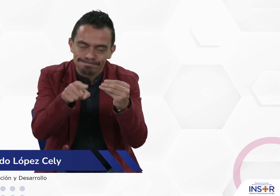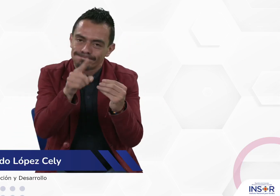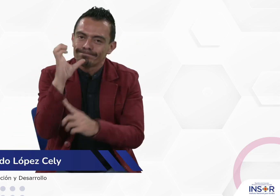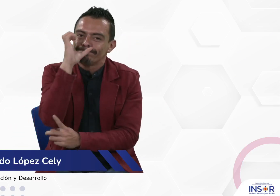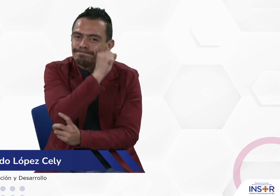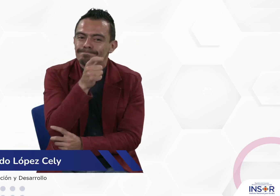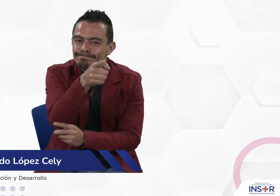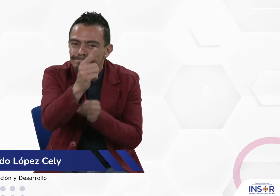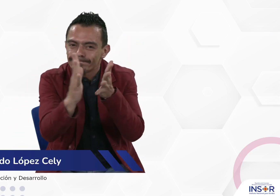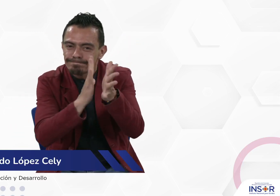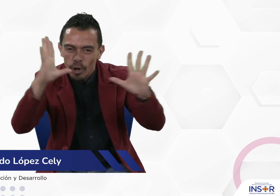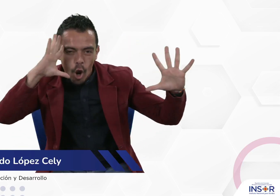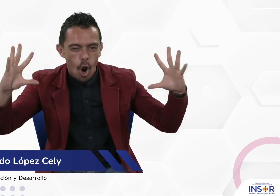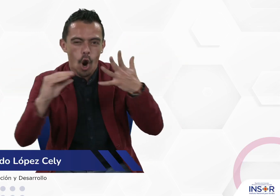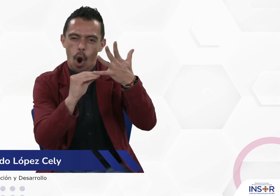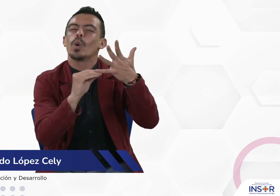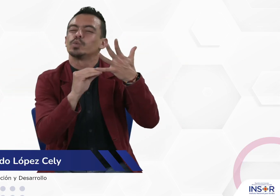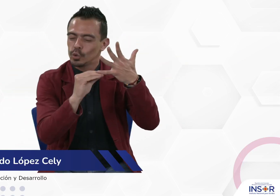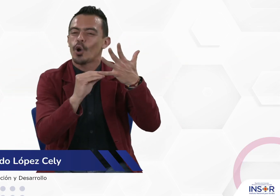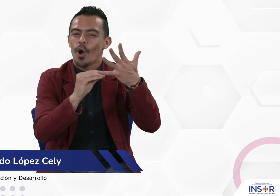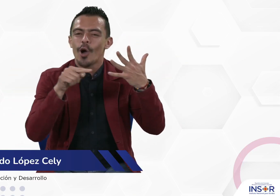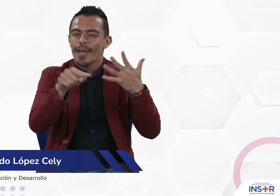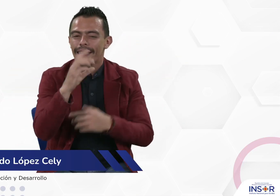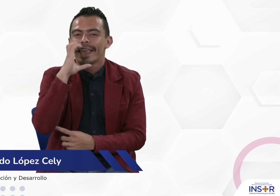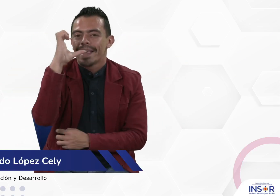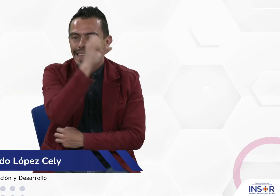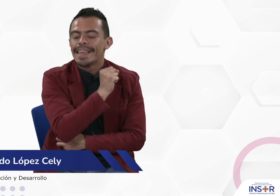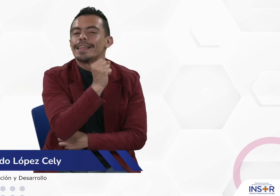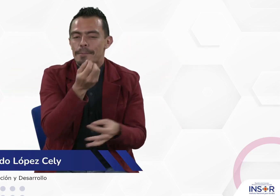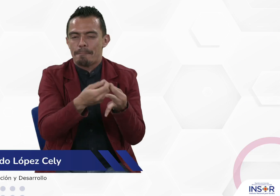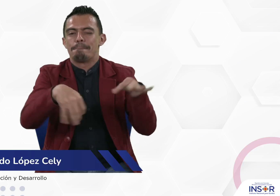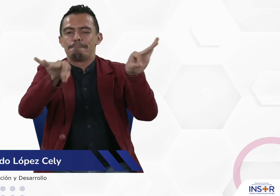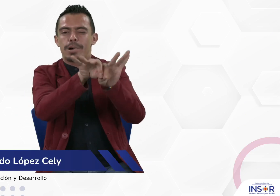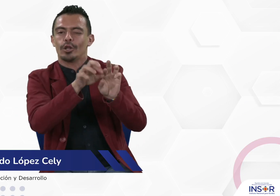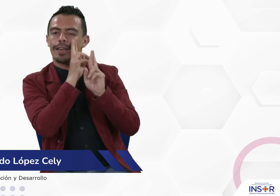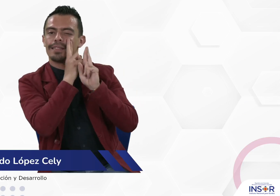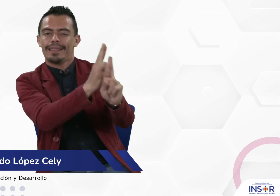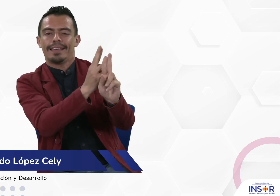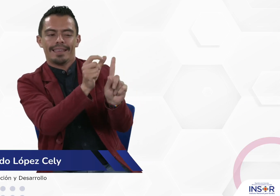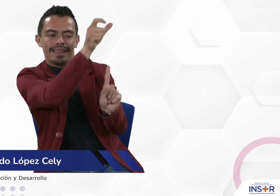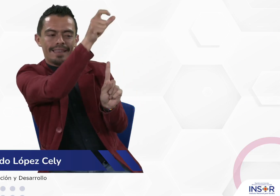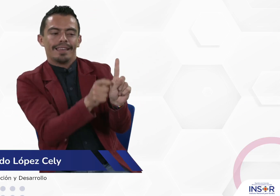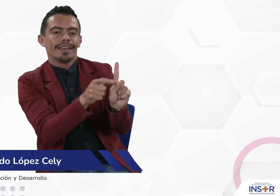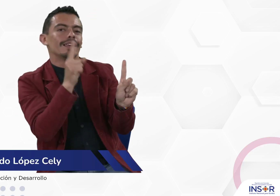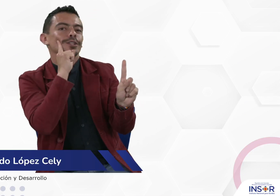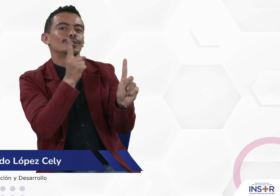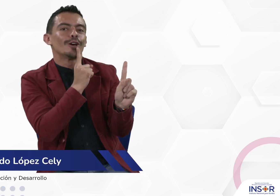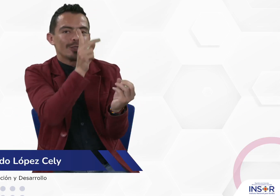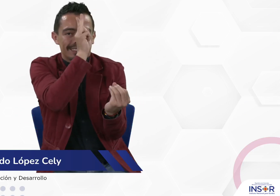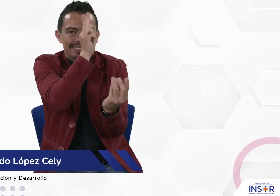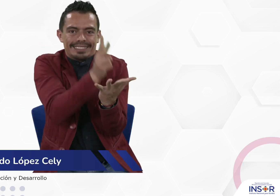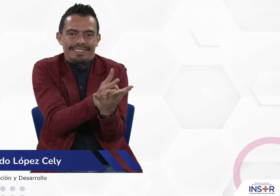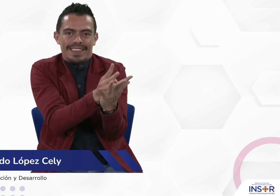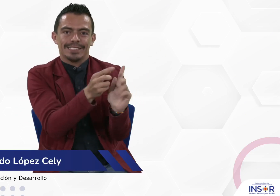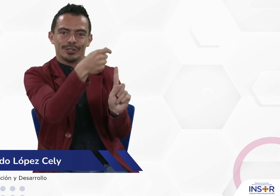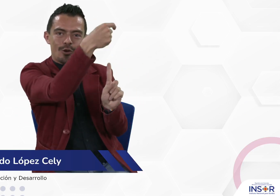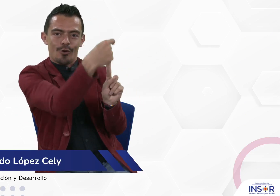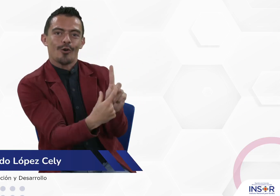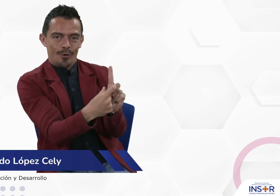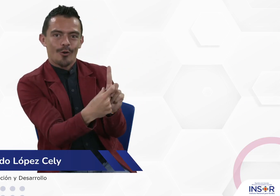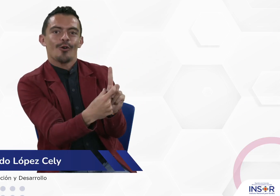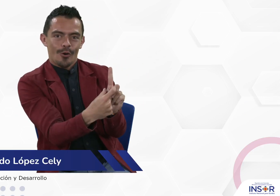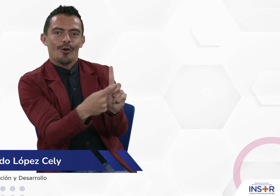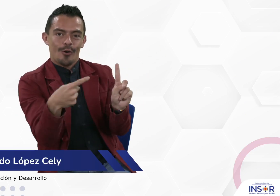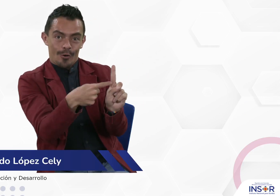las personas sordas. Seguramente eso será resultado de este diálogo que tenemos el día de hoy. Y